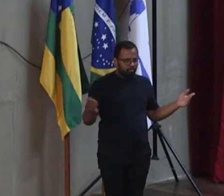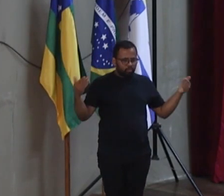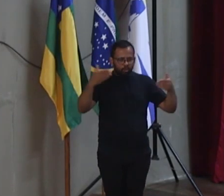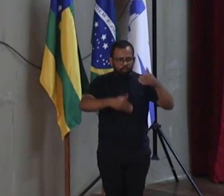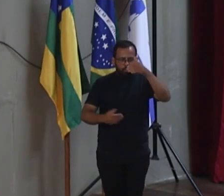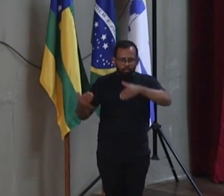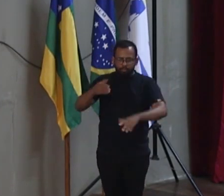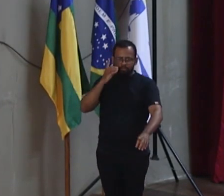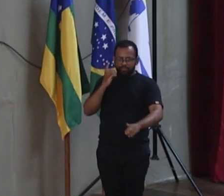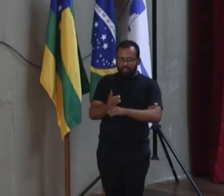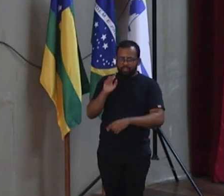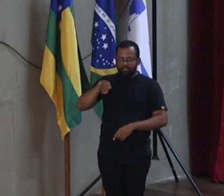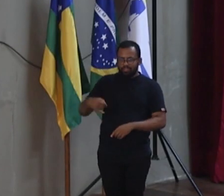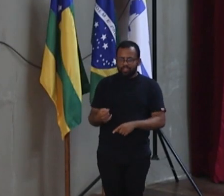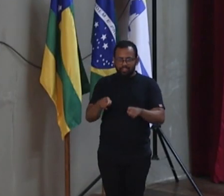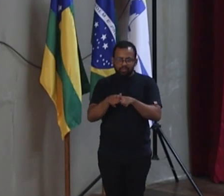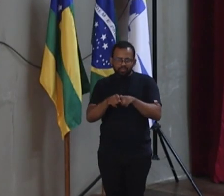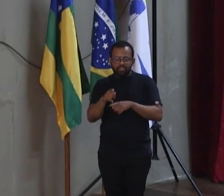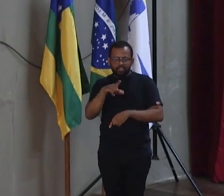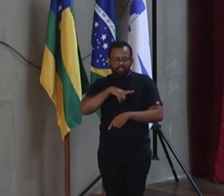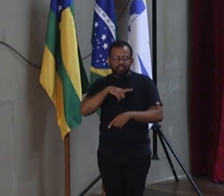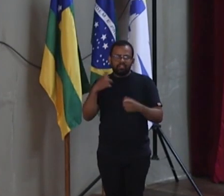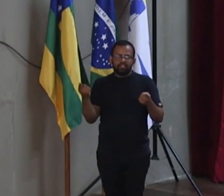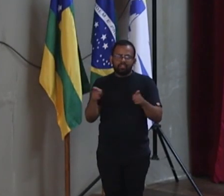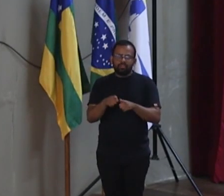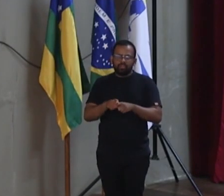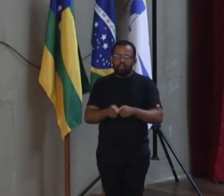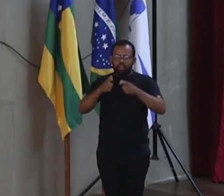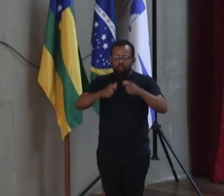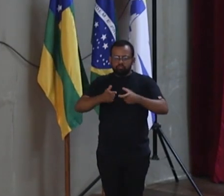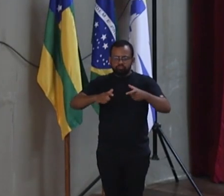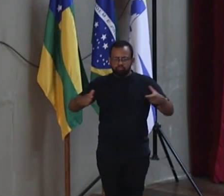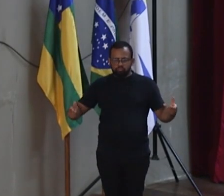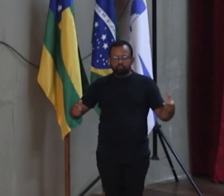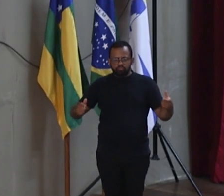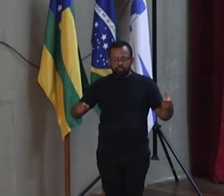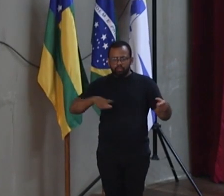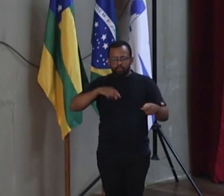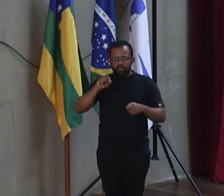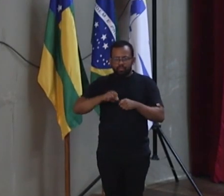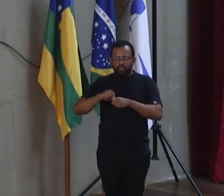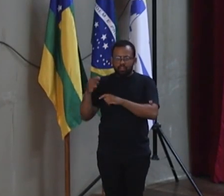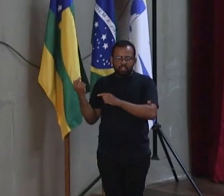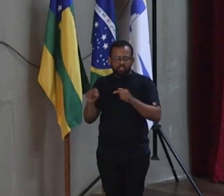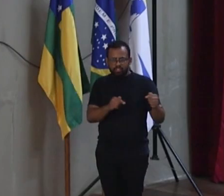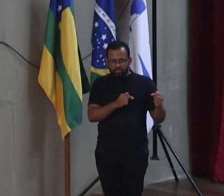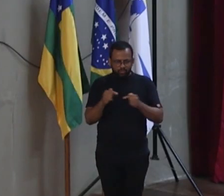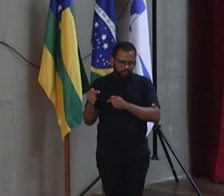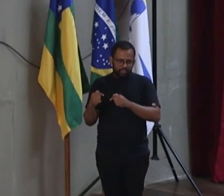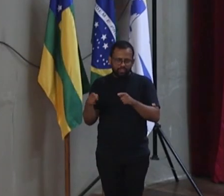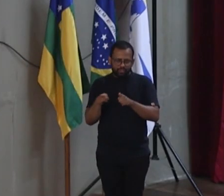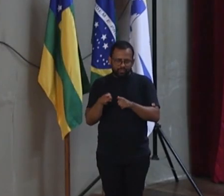né? E talvez tivéssemos também mais espaço para fazer essa discussão.